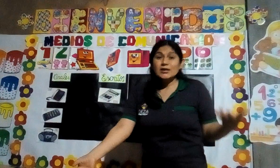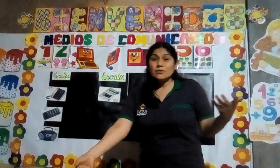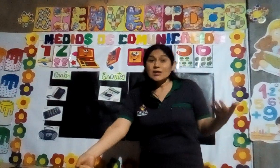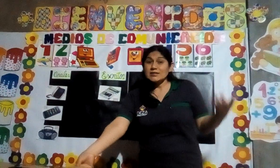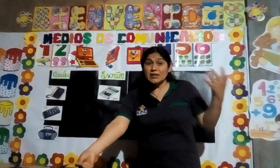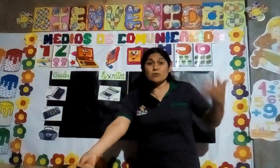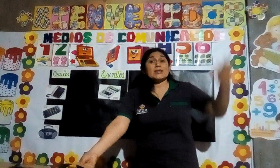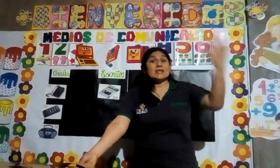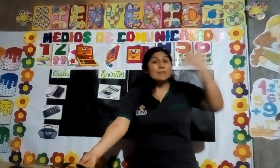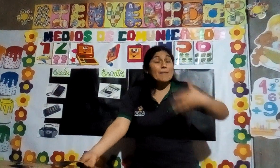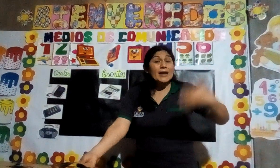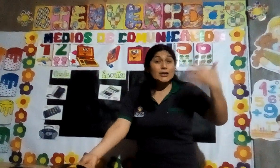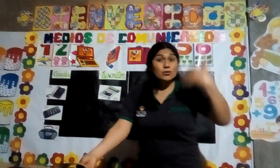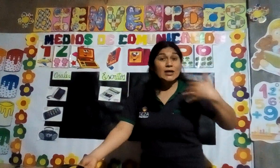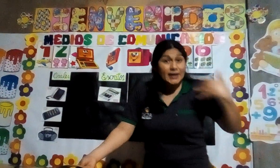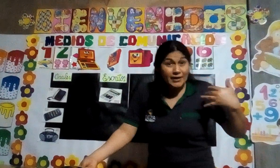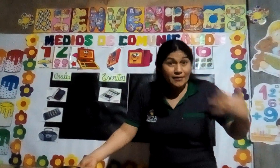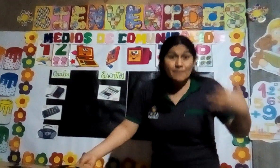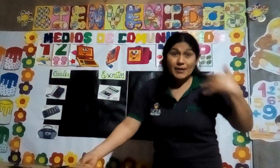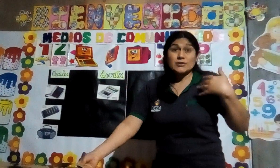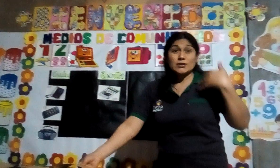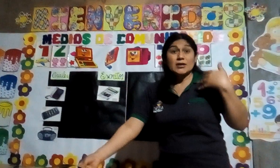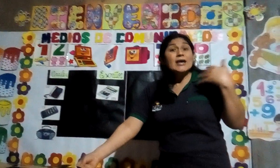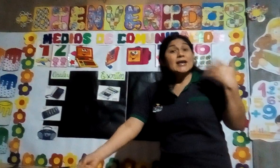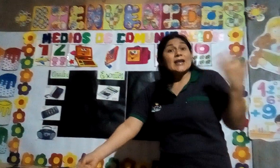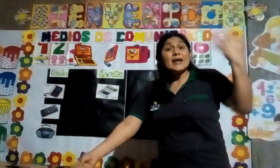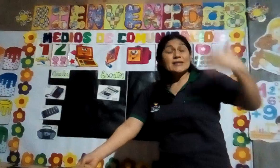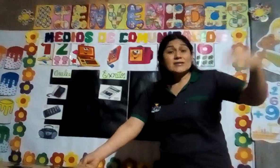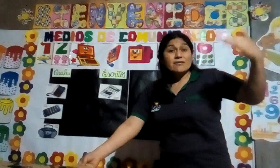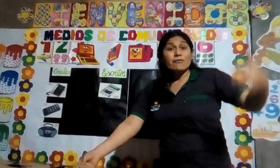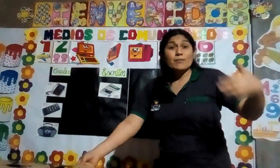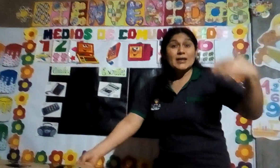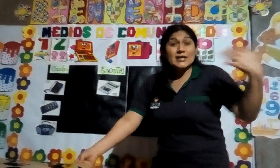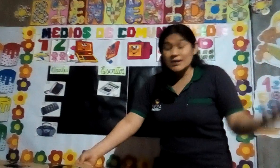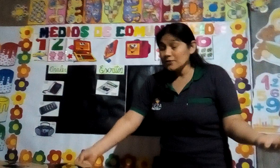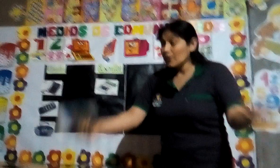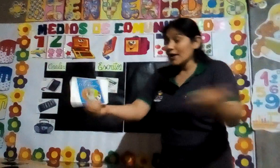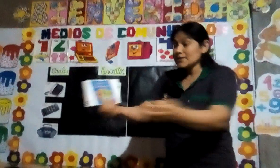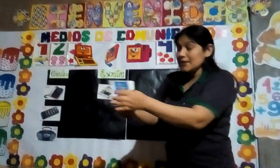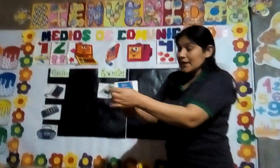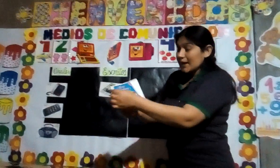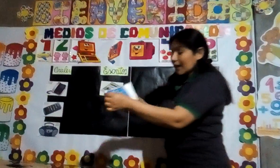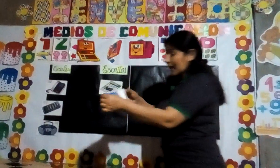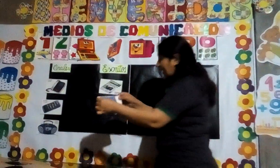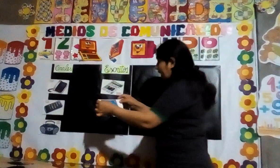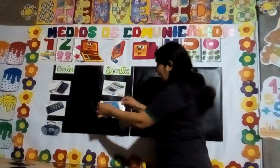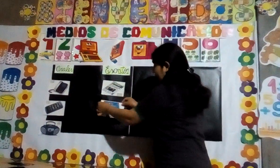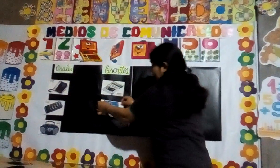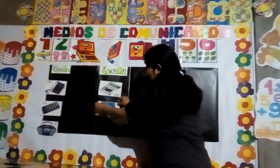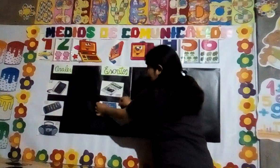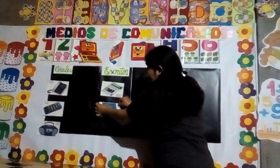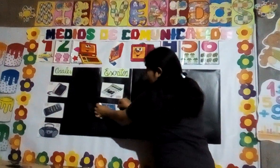comunicación escrito que sirve para yo leer, para que la gente se informe leyendo, es el